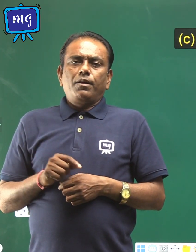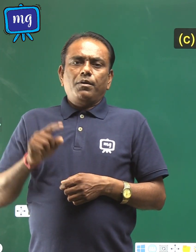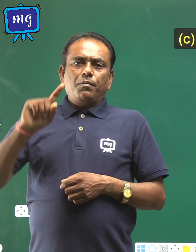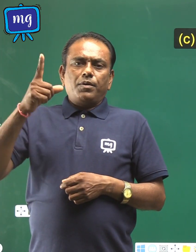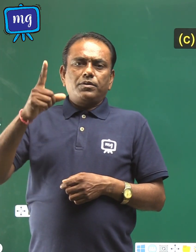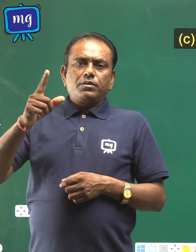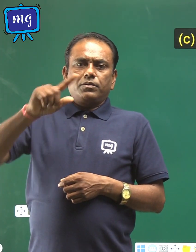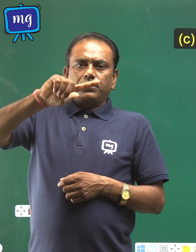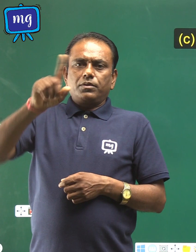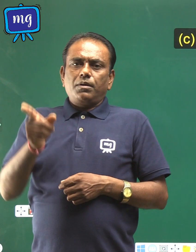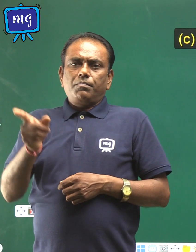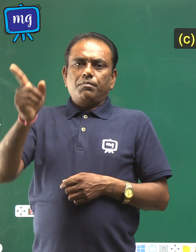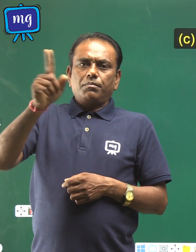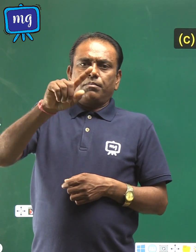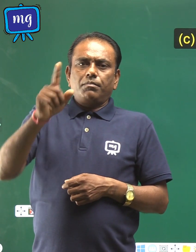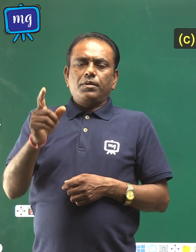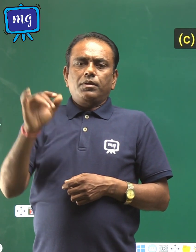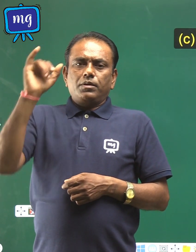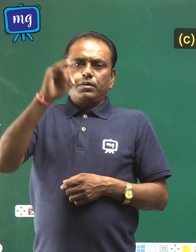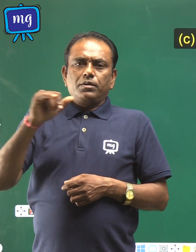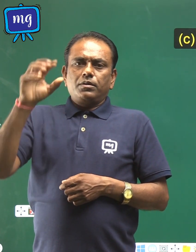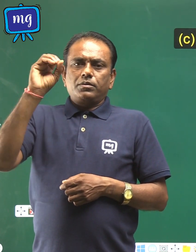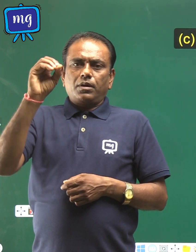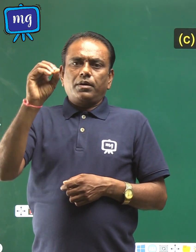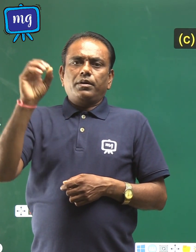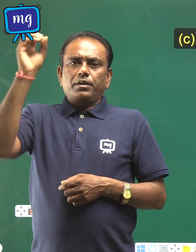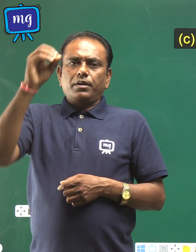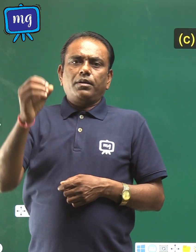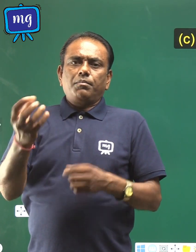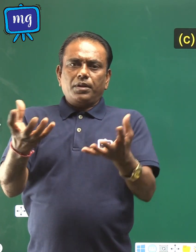पहला चाप काटा बच्चों 60 डिग्री पे आता है,